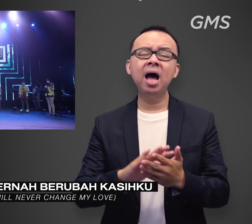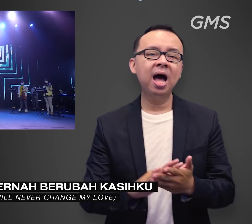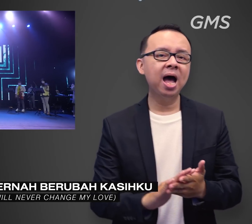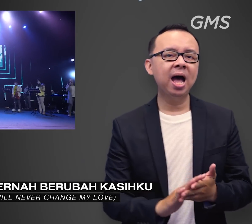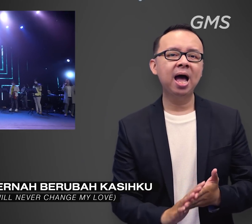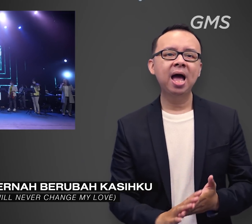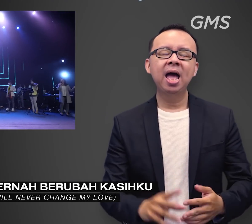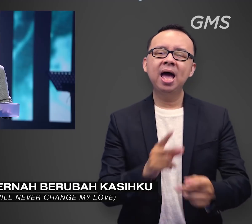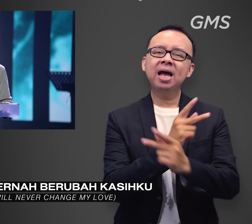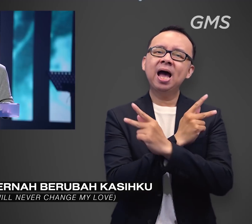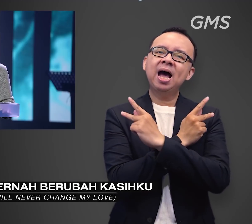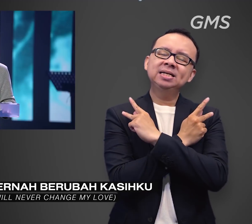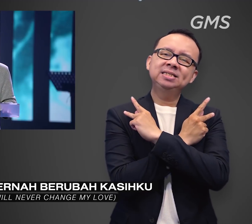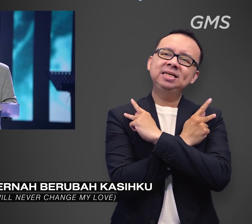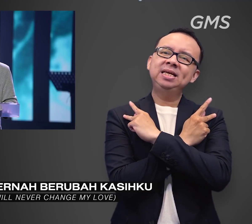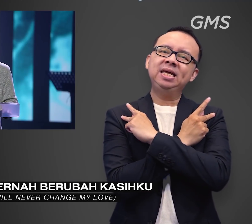berubah